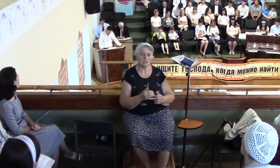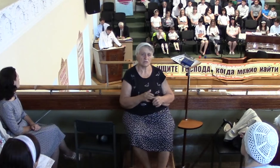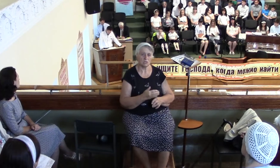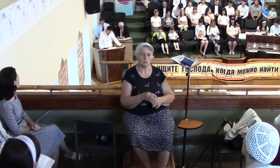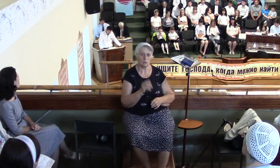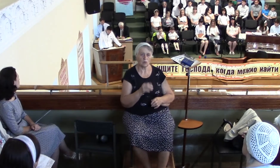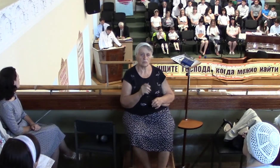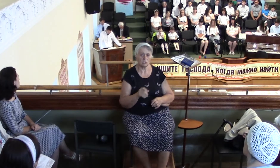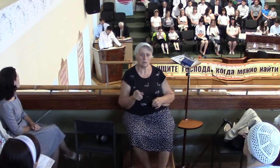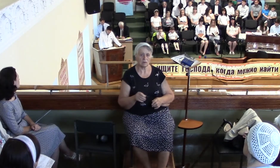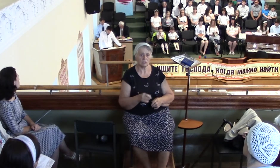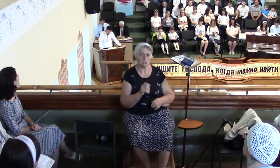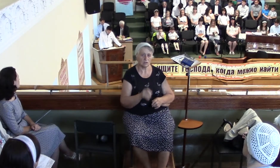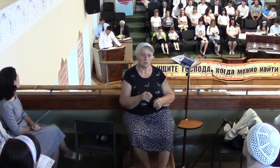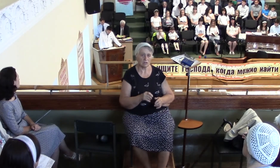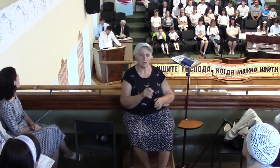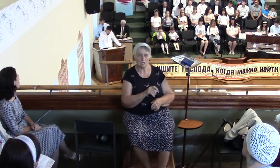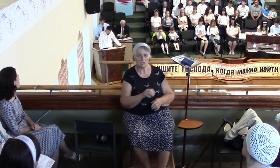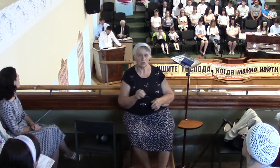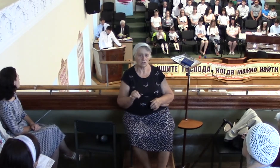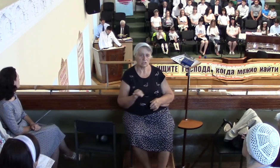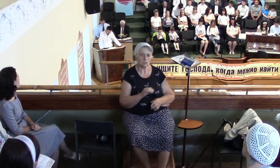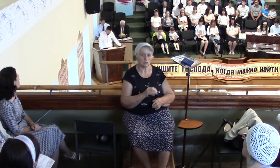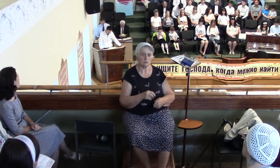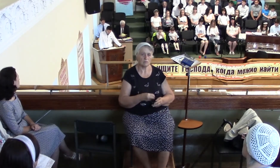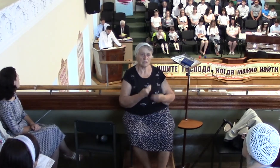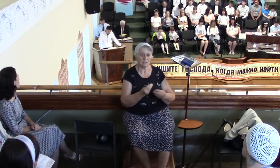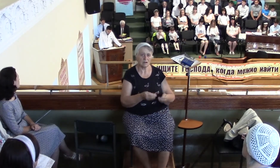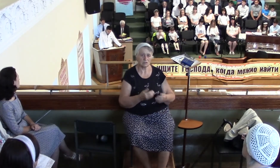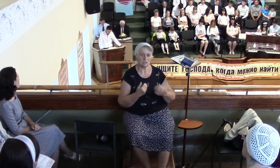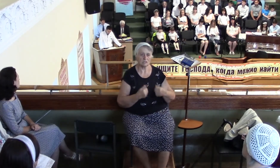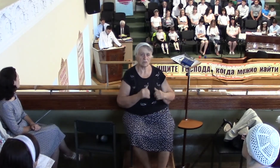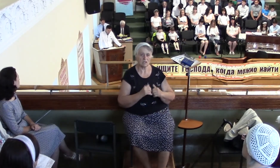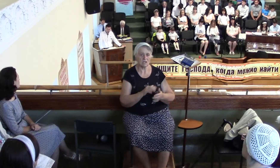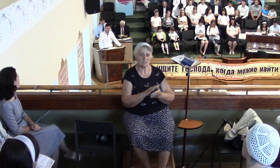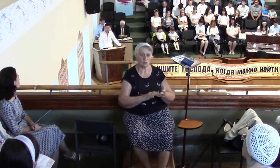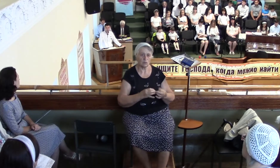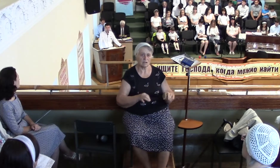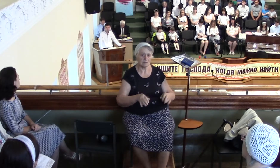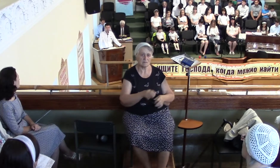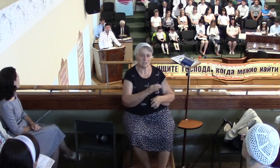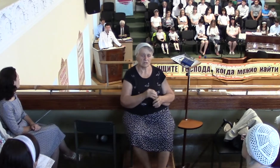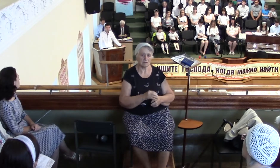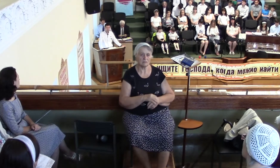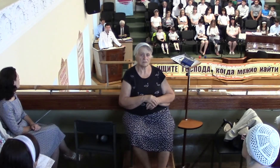и человеками, человек Христос Иисус, предавший себя для искупления всех.